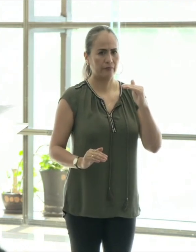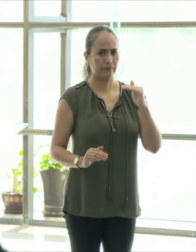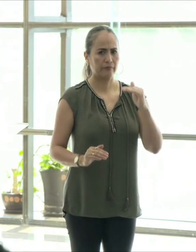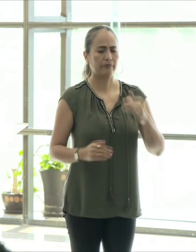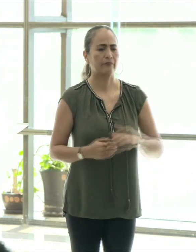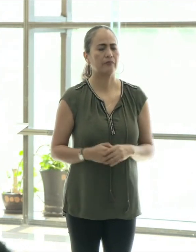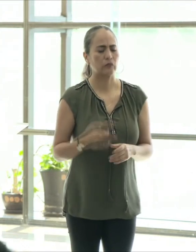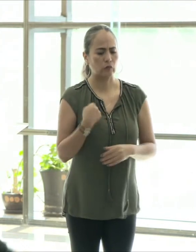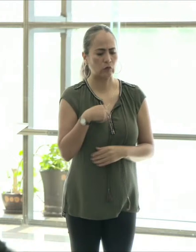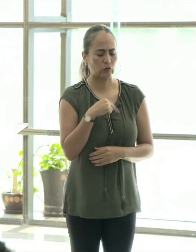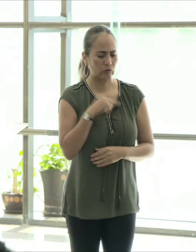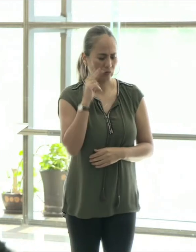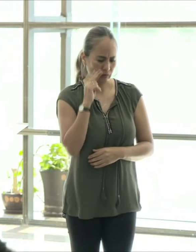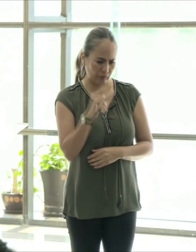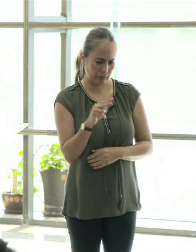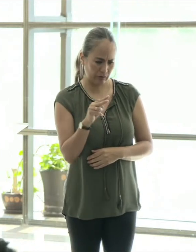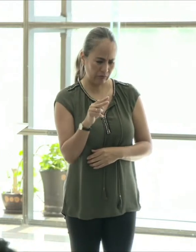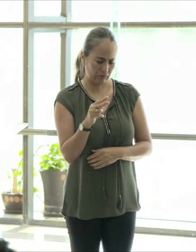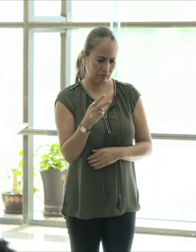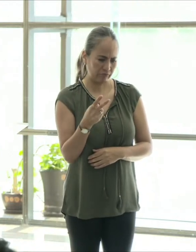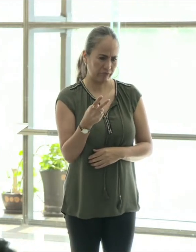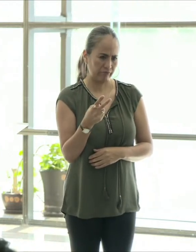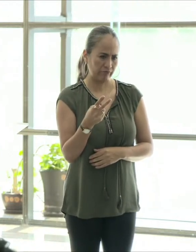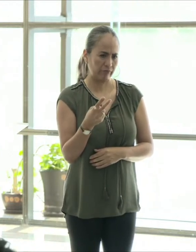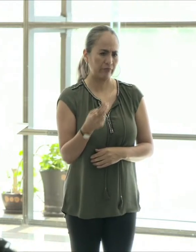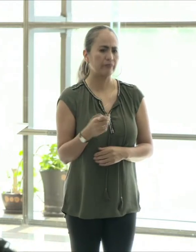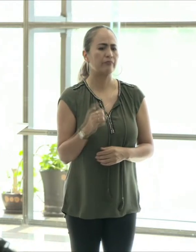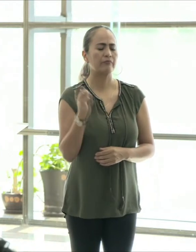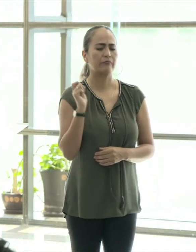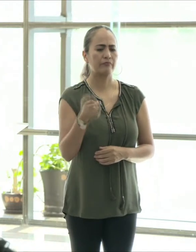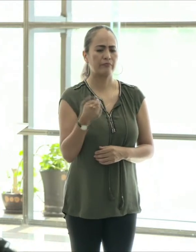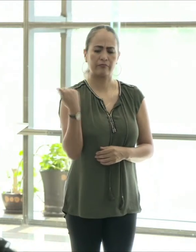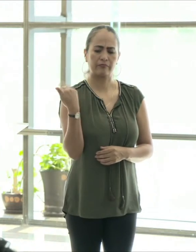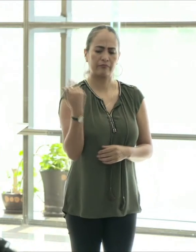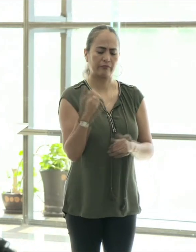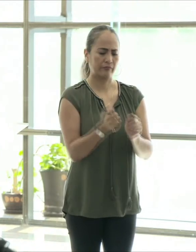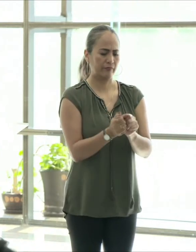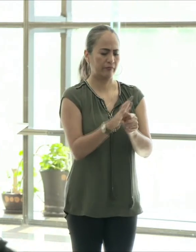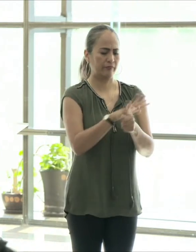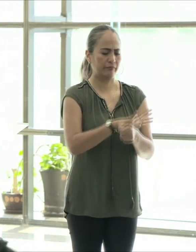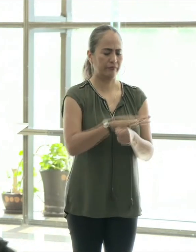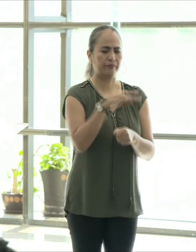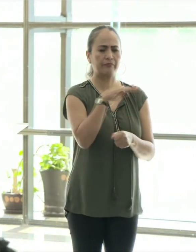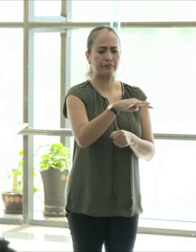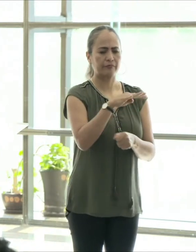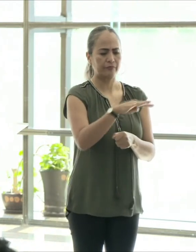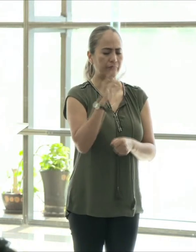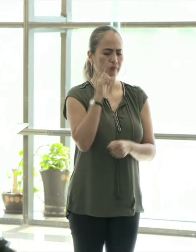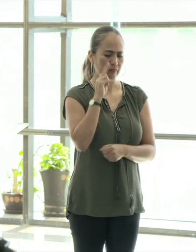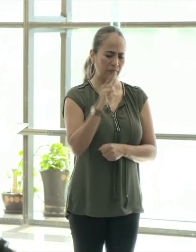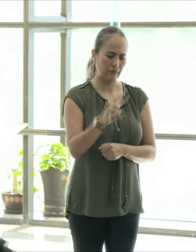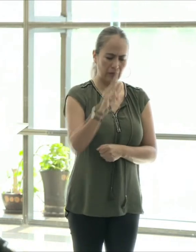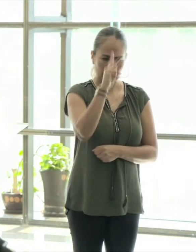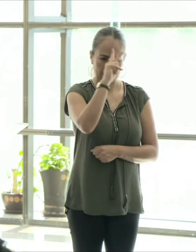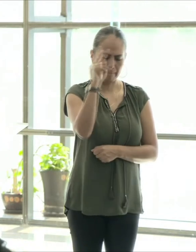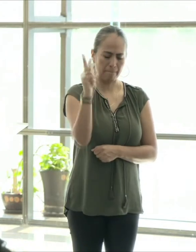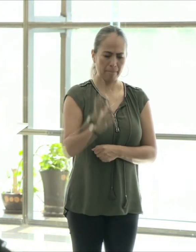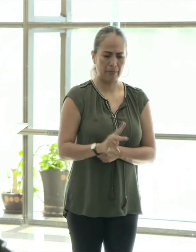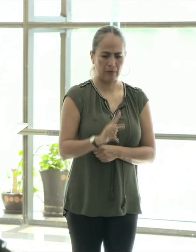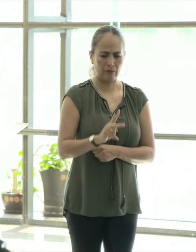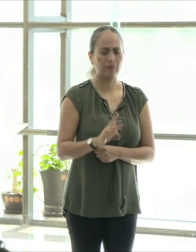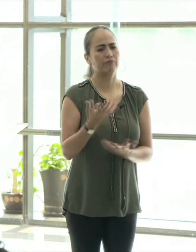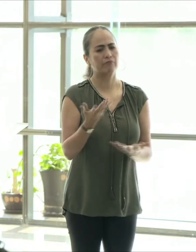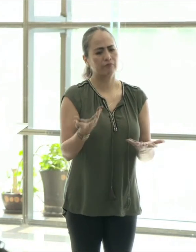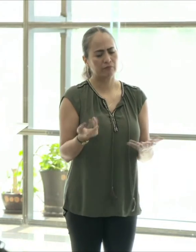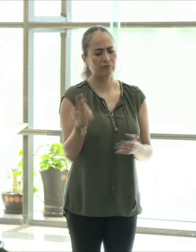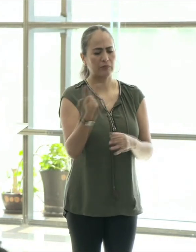todos lo vivimos que se acrecentó como resultado de la crisis sanitaria que se vivió esta gran pandemia que obligó a tener que